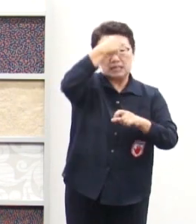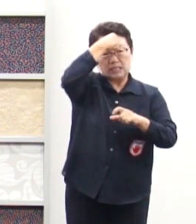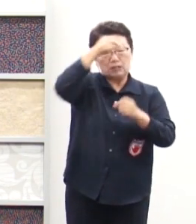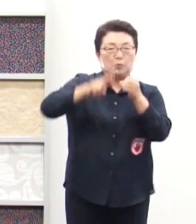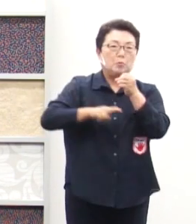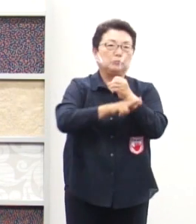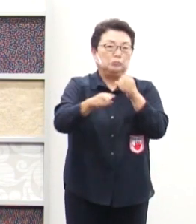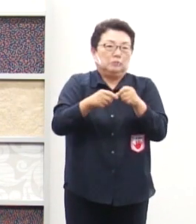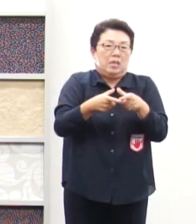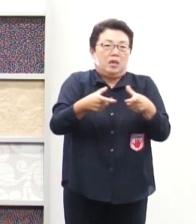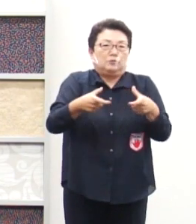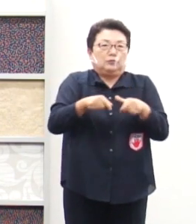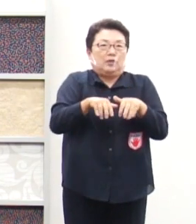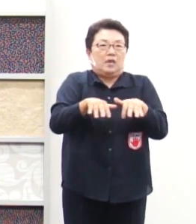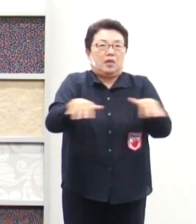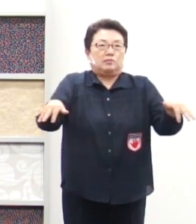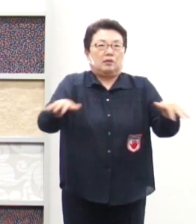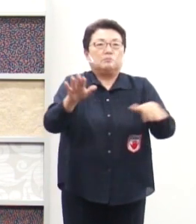。これはご承知の通りであります。